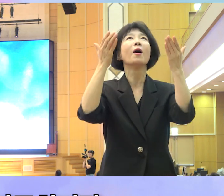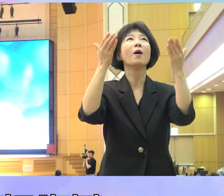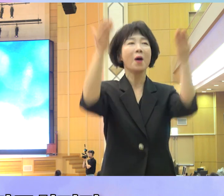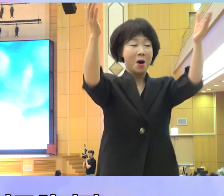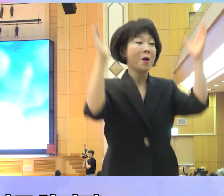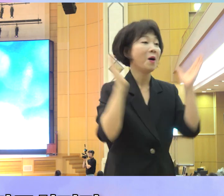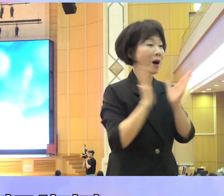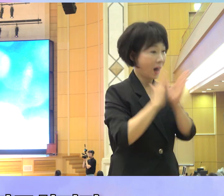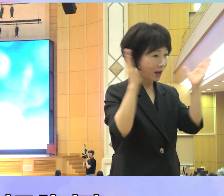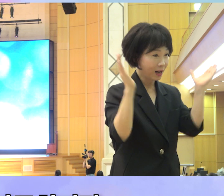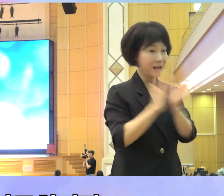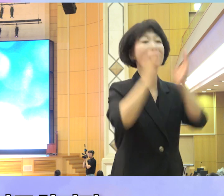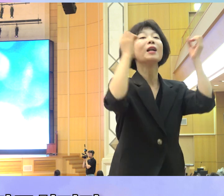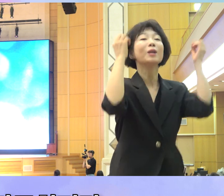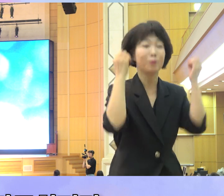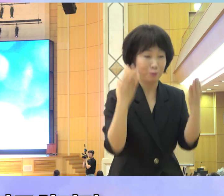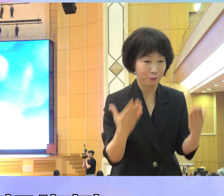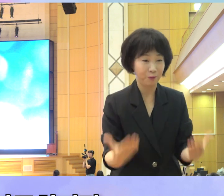찬송하면서